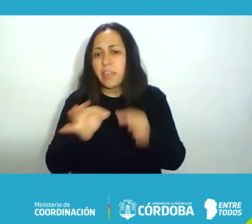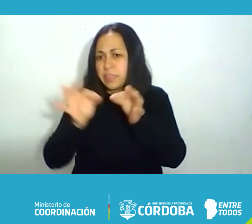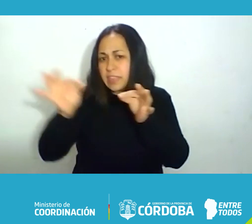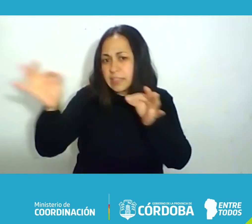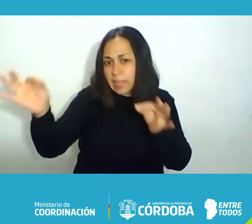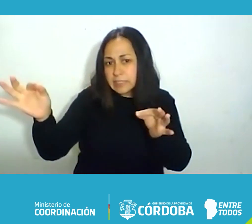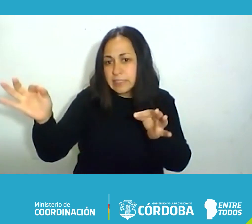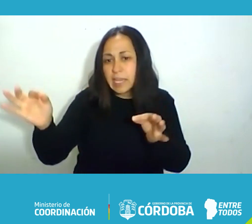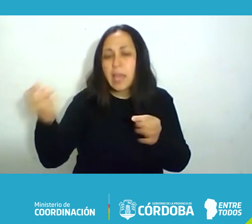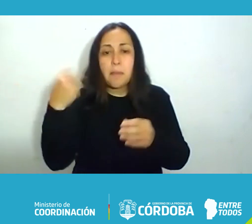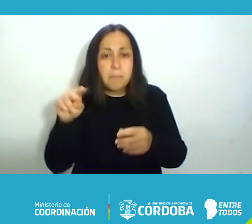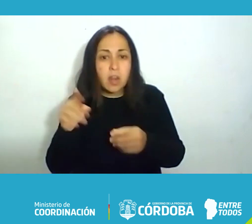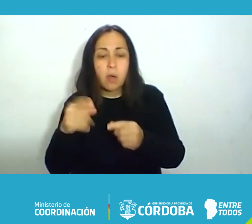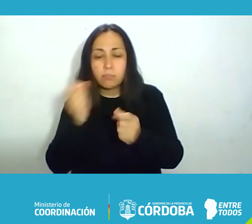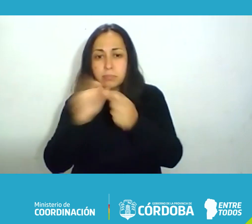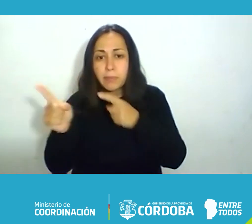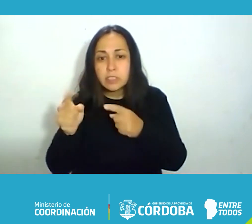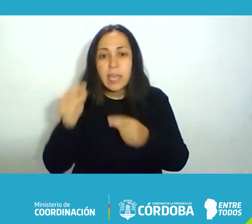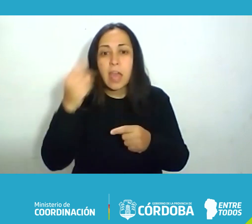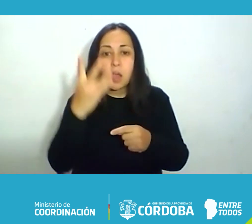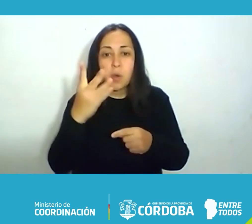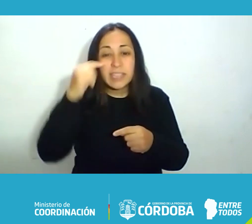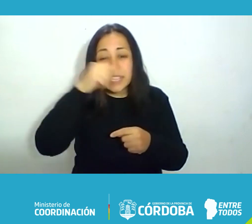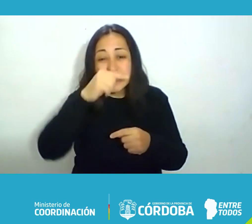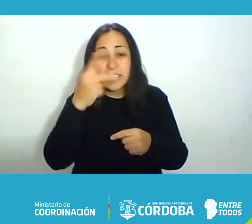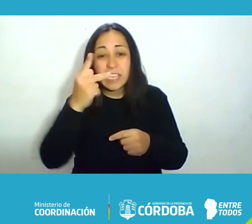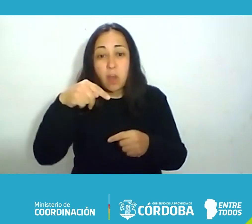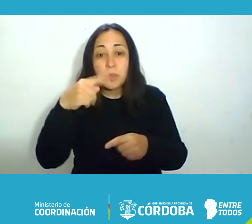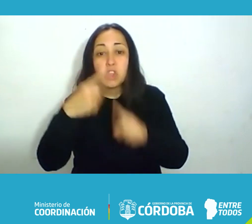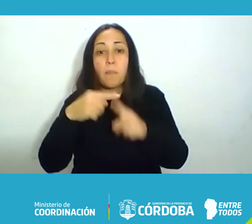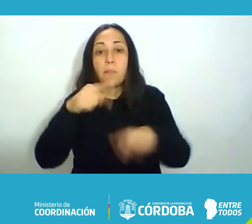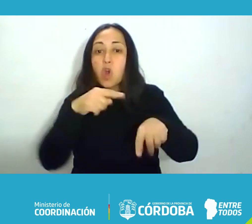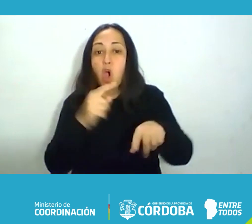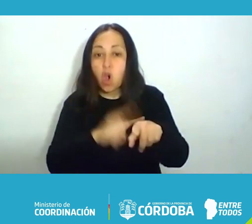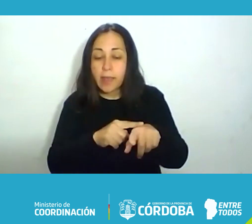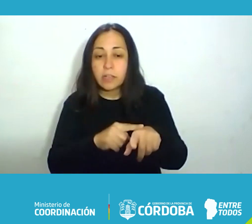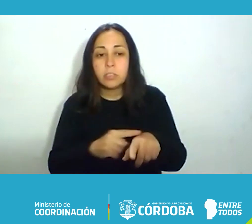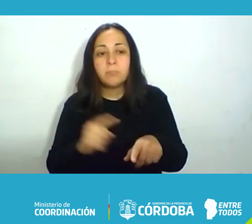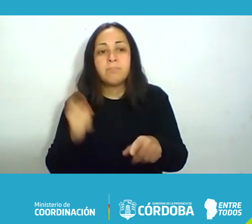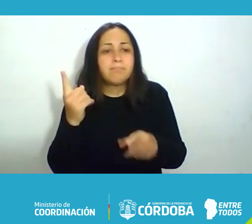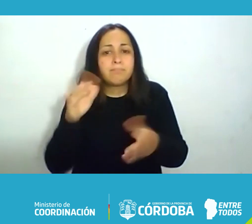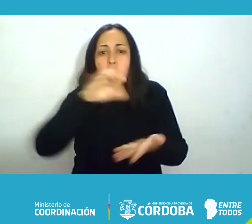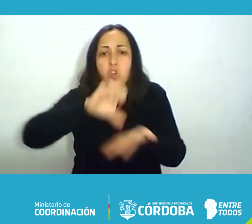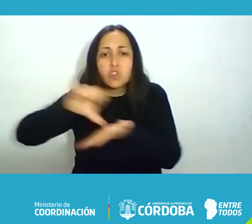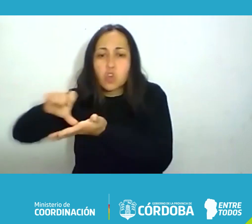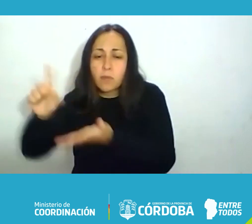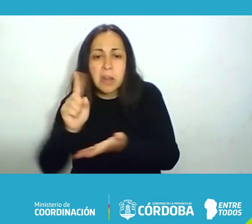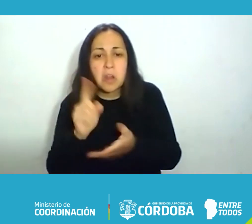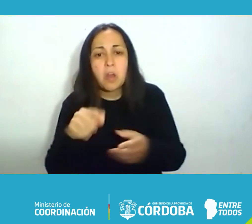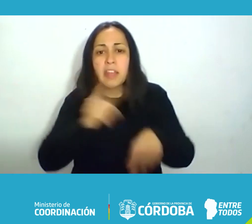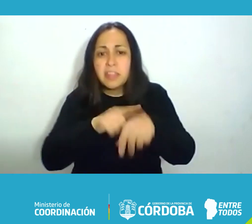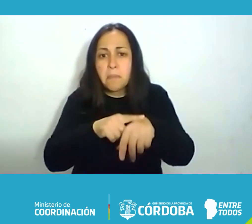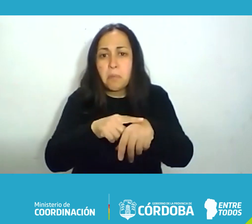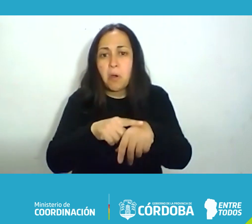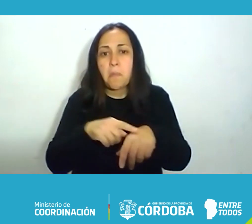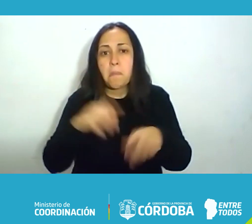distancias similares, pero la velocidad es de 47 kilómetros por hora. Sin tener que pasar por travesías urbanas, el tiempo de viaje se reduce